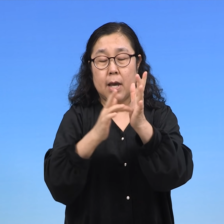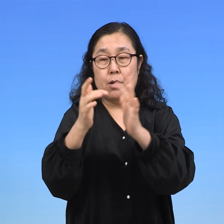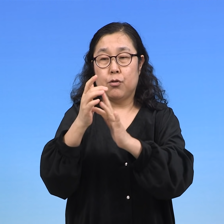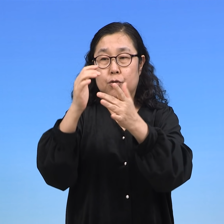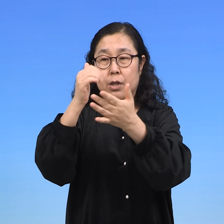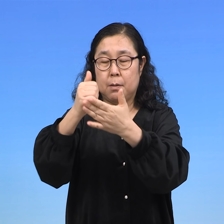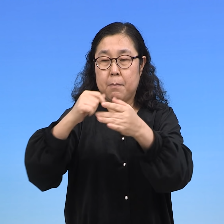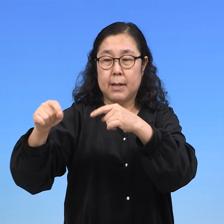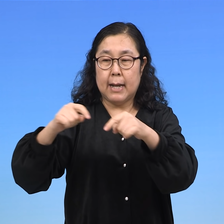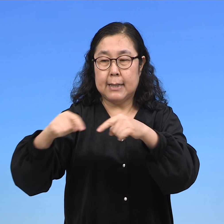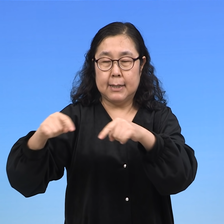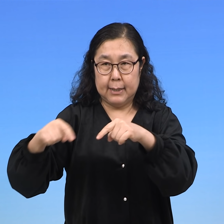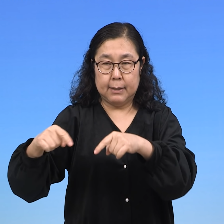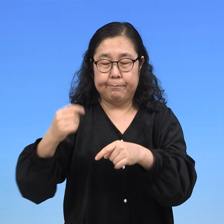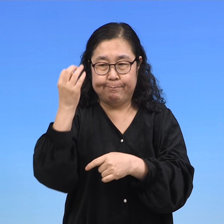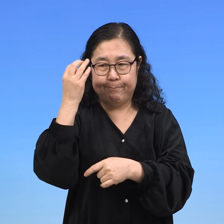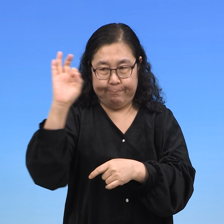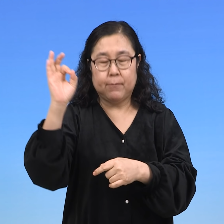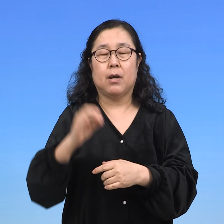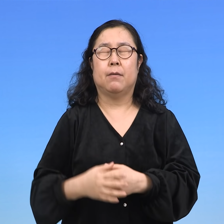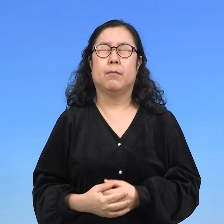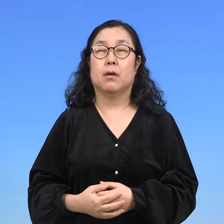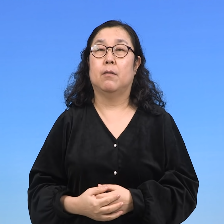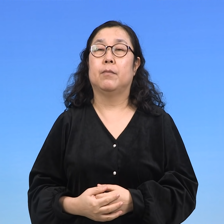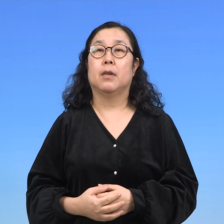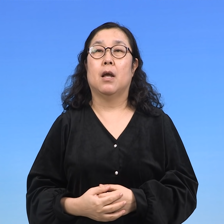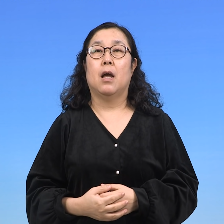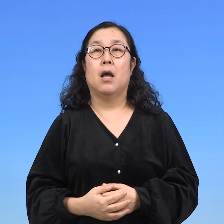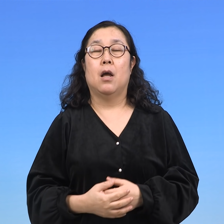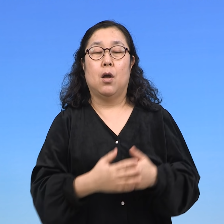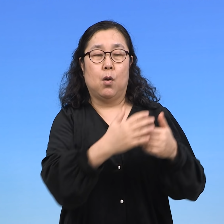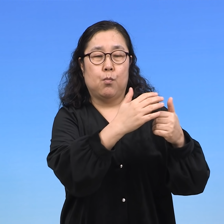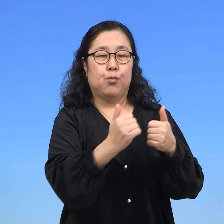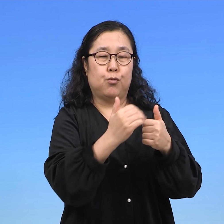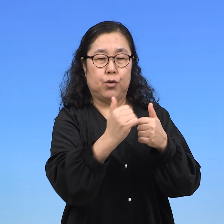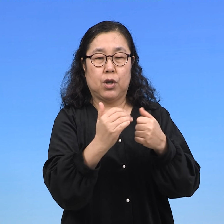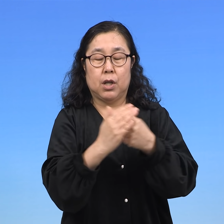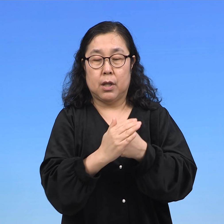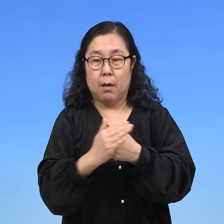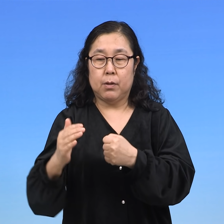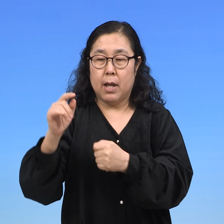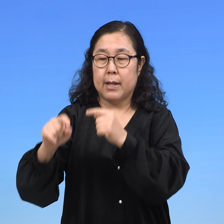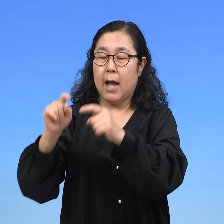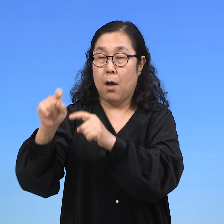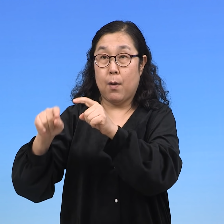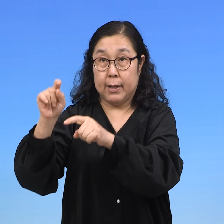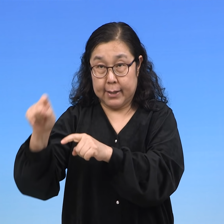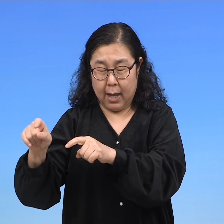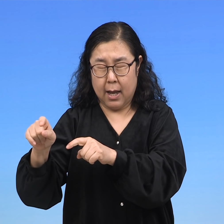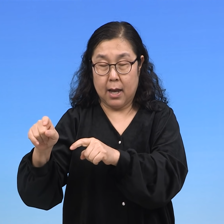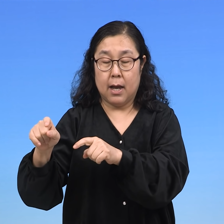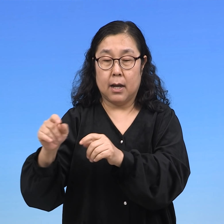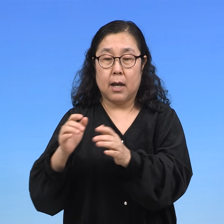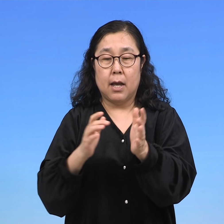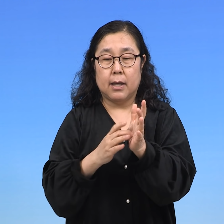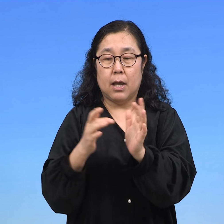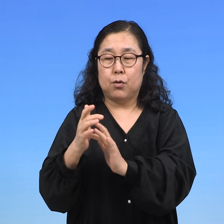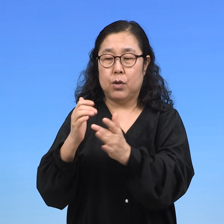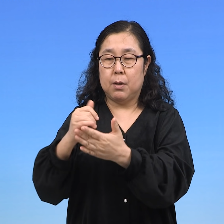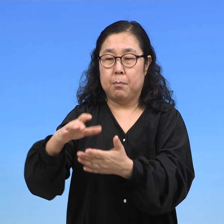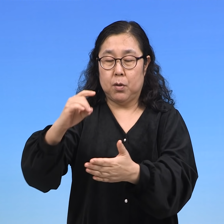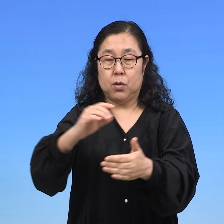주도하심을 인정하기입니다. 제가 앞에서 부르시니 나온지라, 이렇게 예수님이